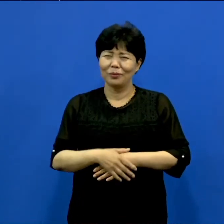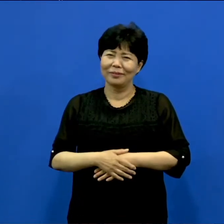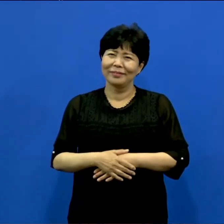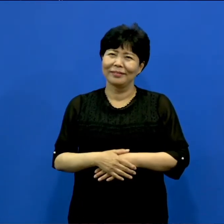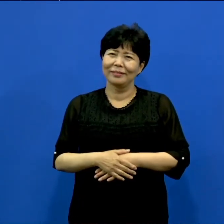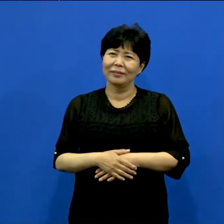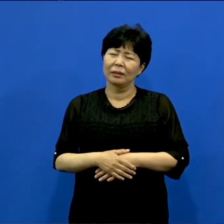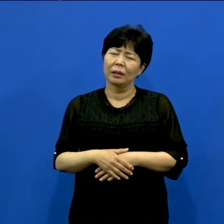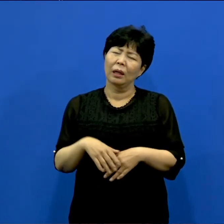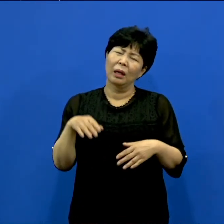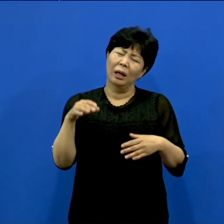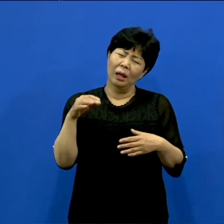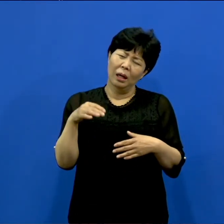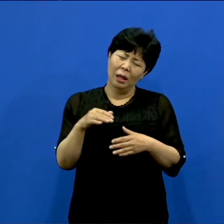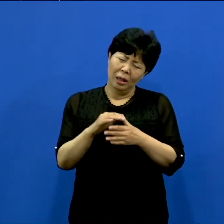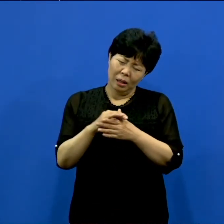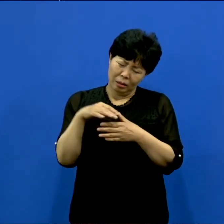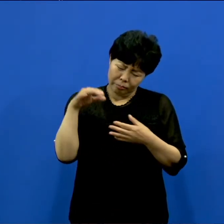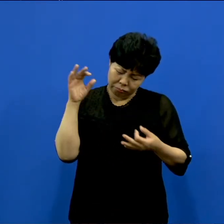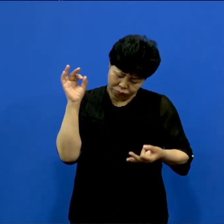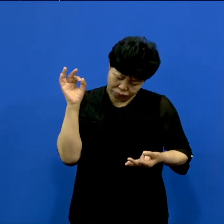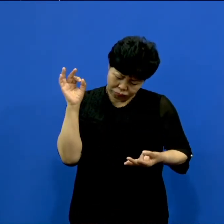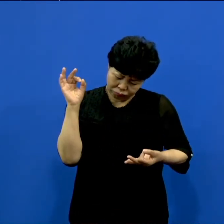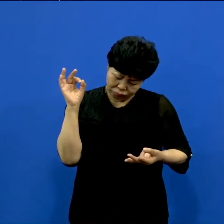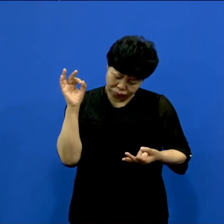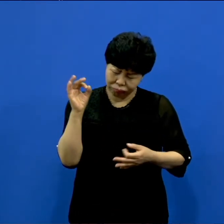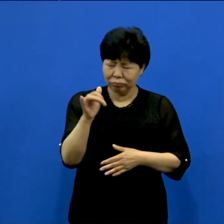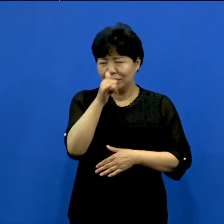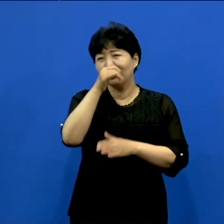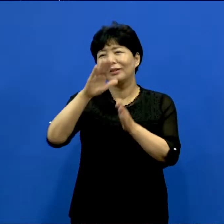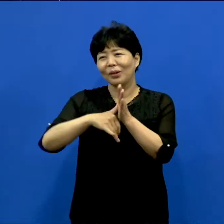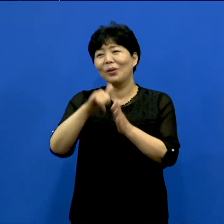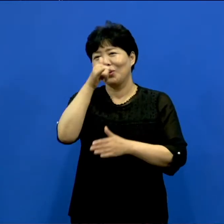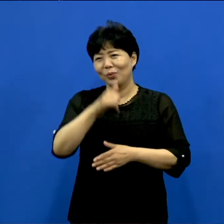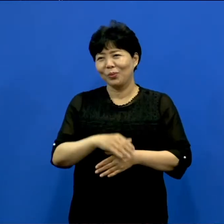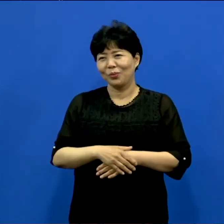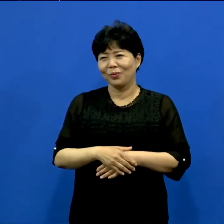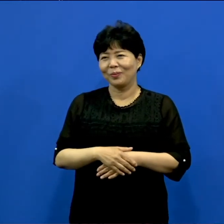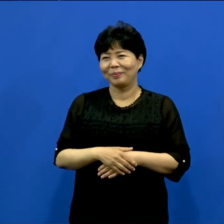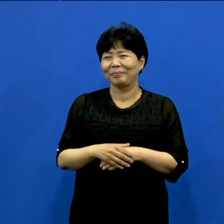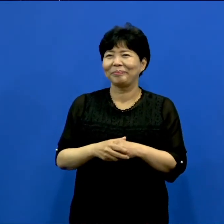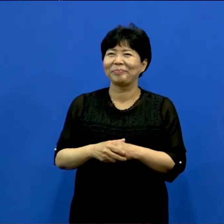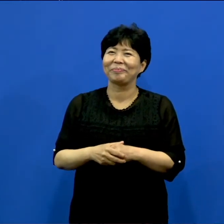멍 때리는 시간들 있을 수 있어요. 그런데 그 시간을 거쳐야 되는 거예요 여러분.